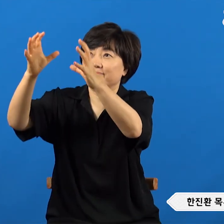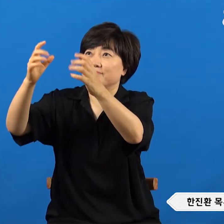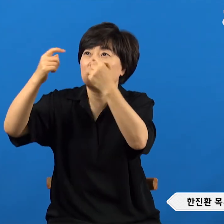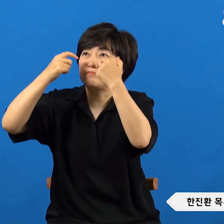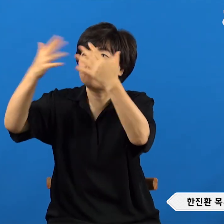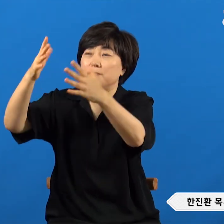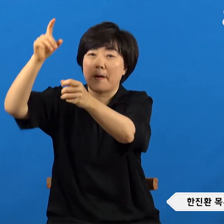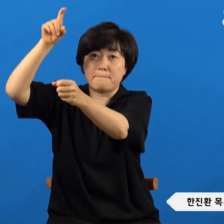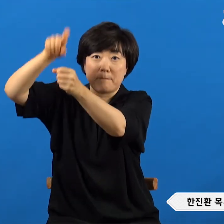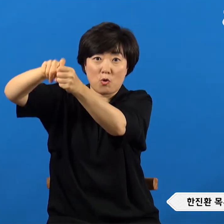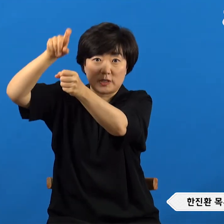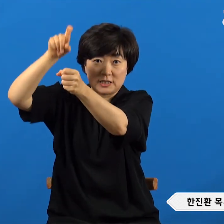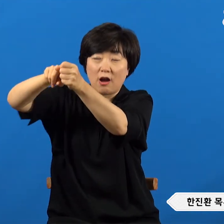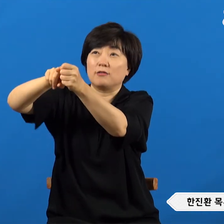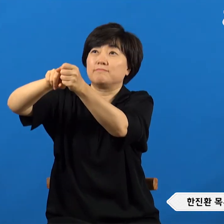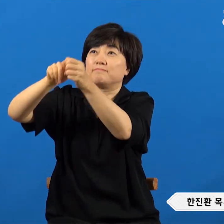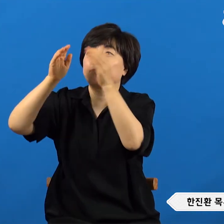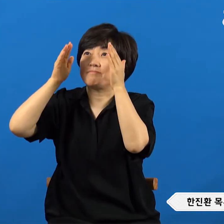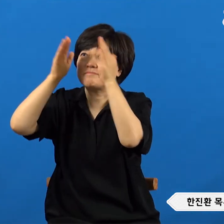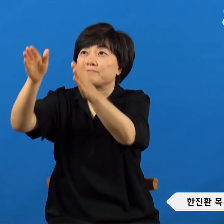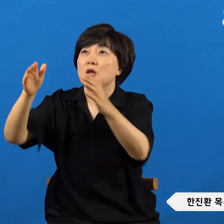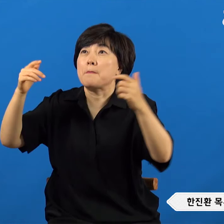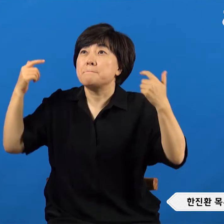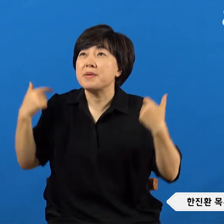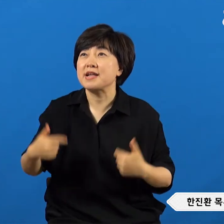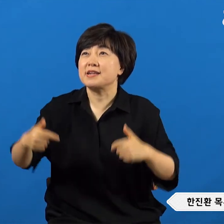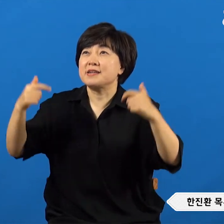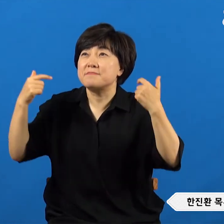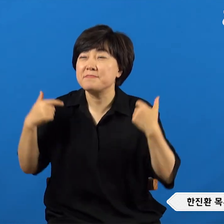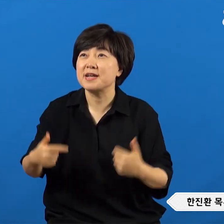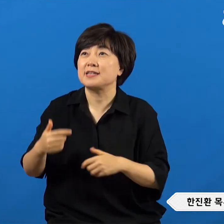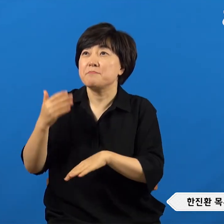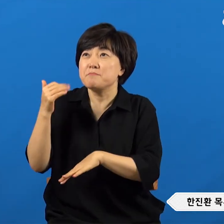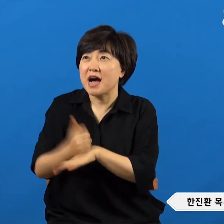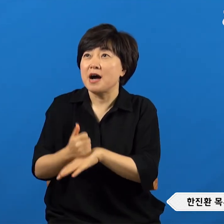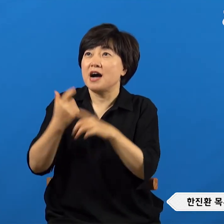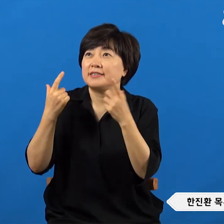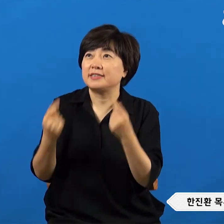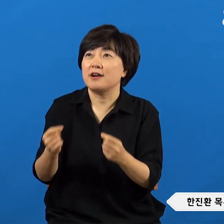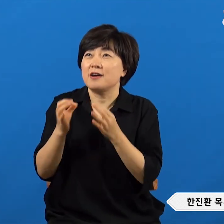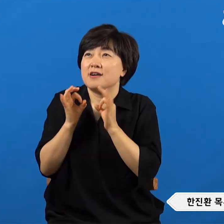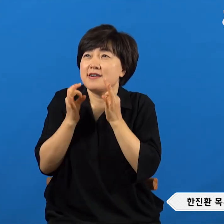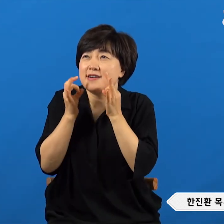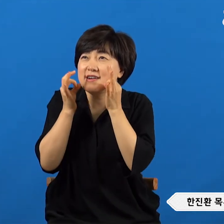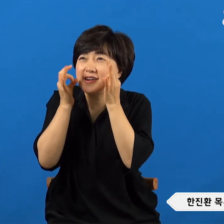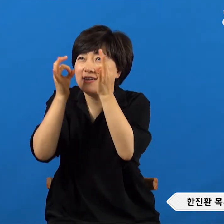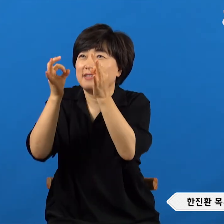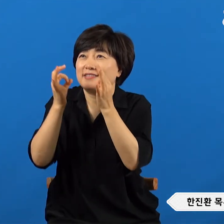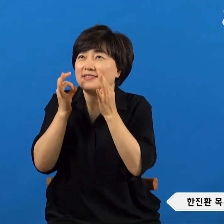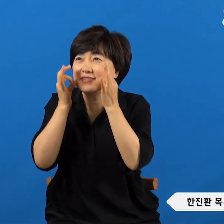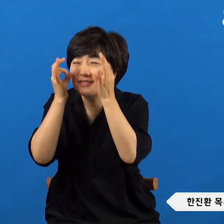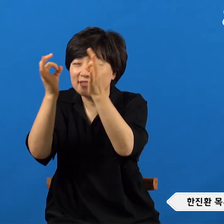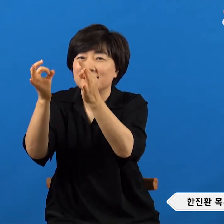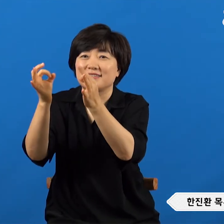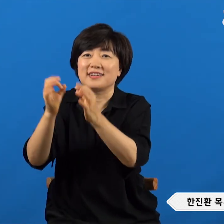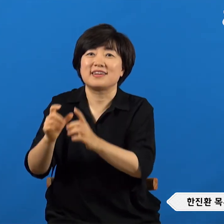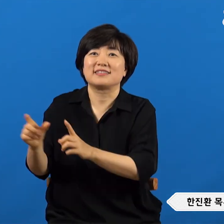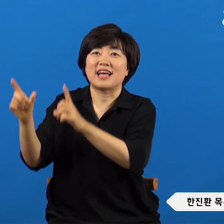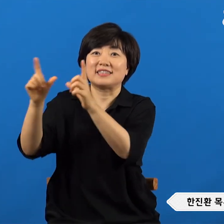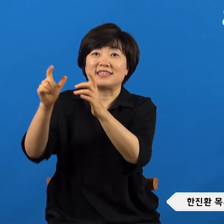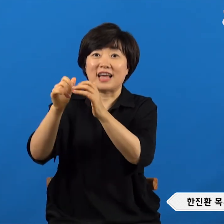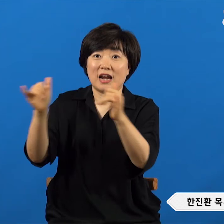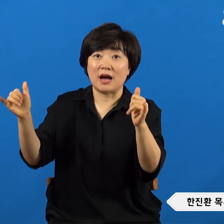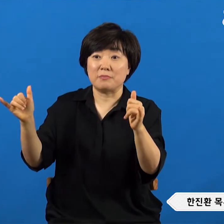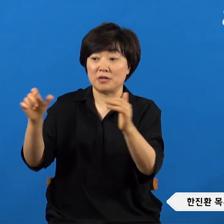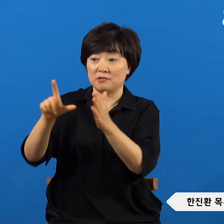분명한 목적을 가지고서 매일매일을 마치 마지막인 것처럼 종말 의식 속에서 사는 사람에게는